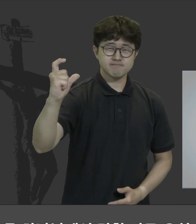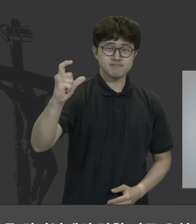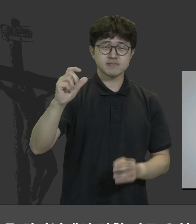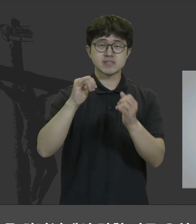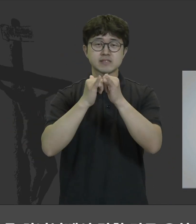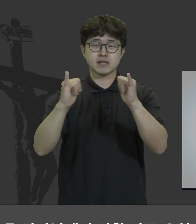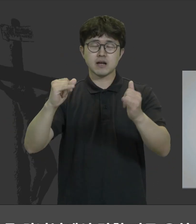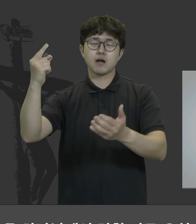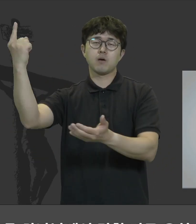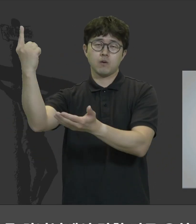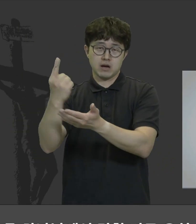것이라고 선포하십니다.